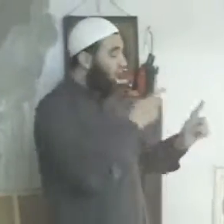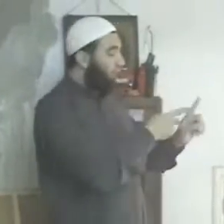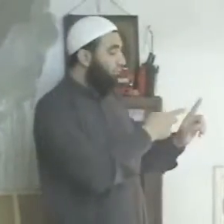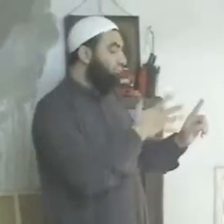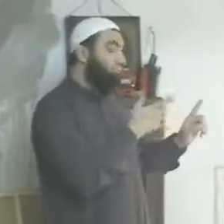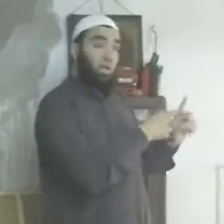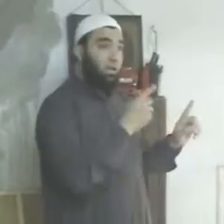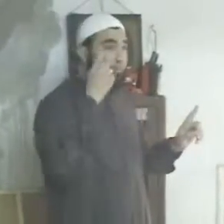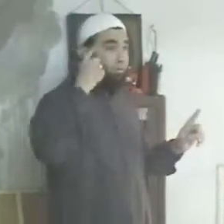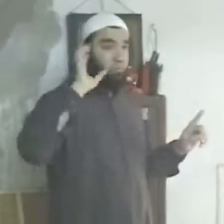تخيل،